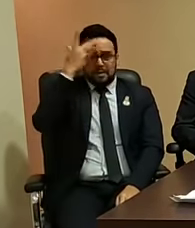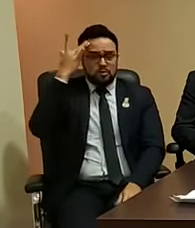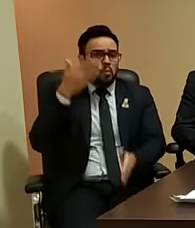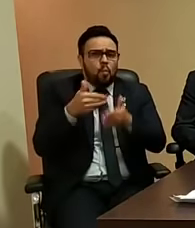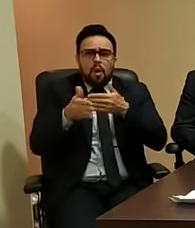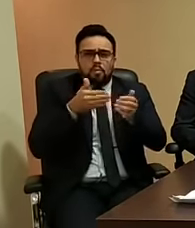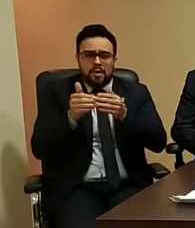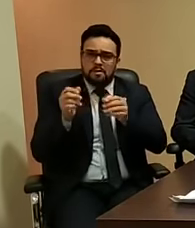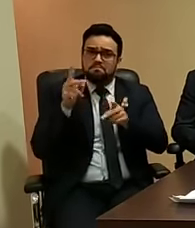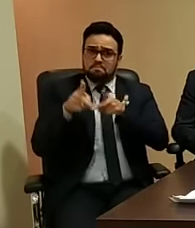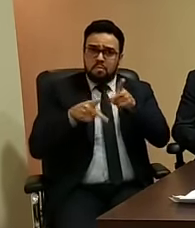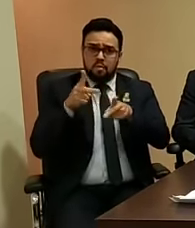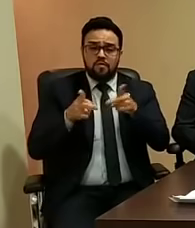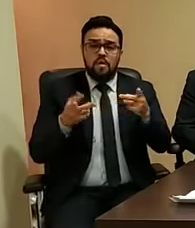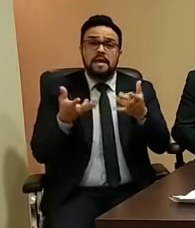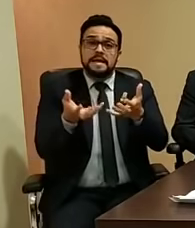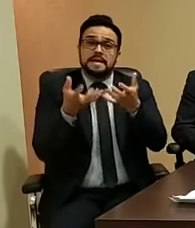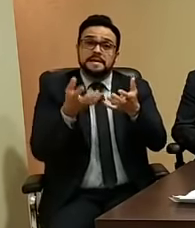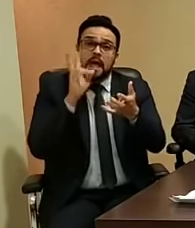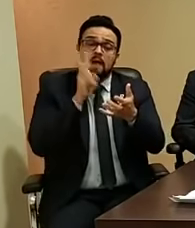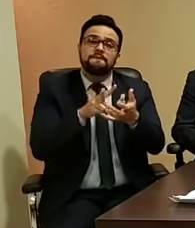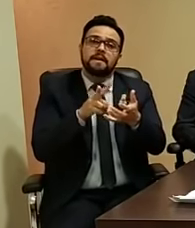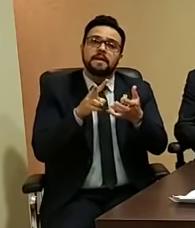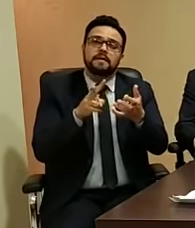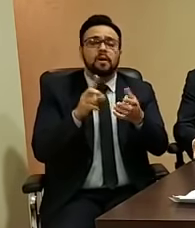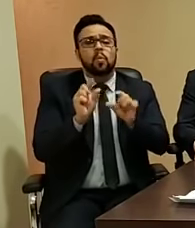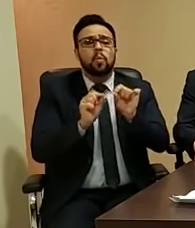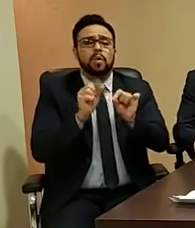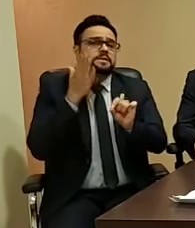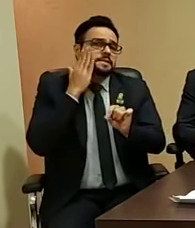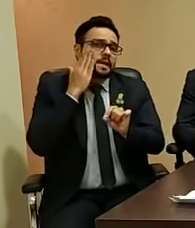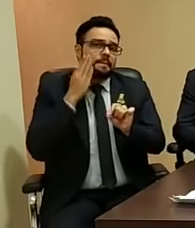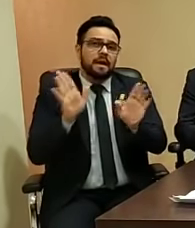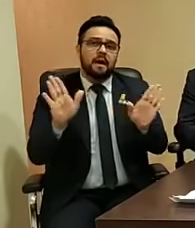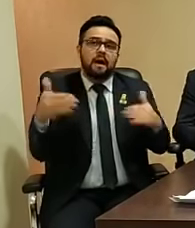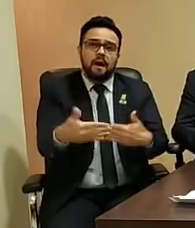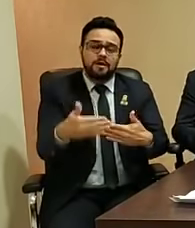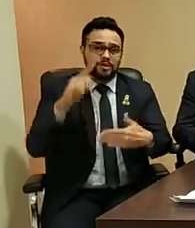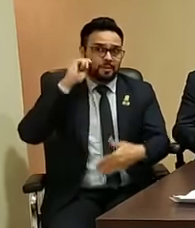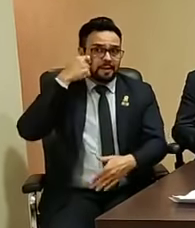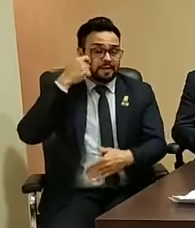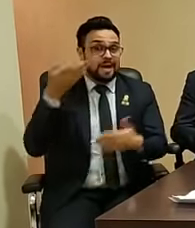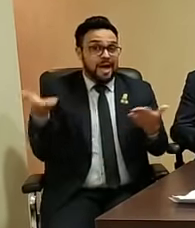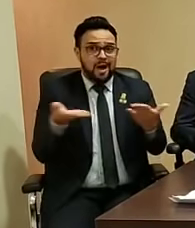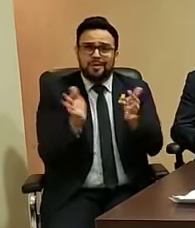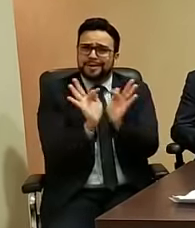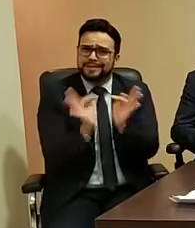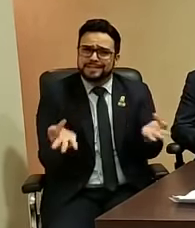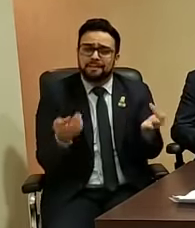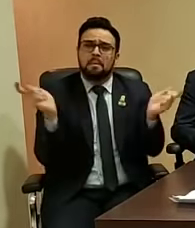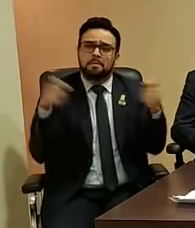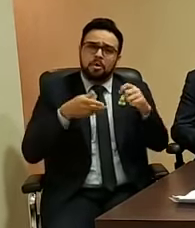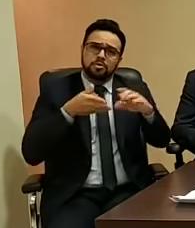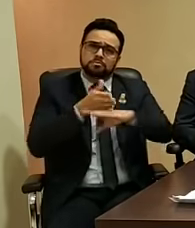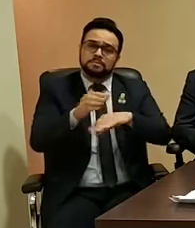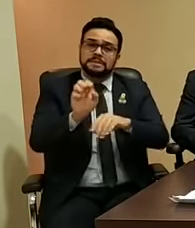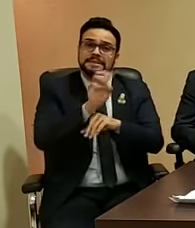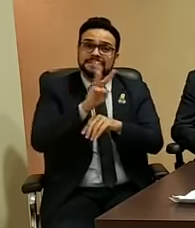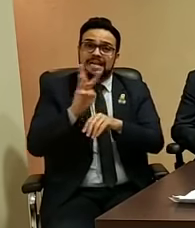quiser ver aquela tal da caixa preta, como é que ele faz? Ele vai agora de forma simples no site